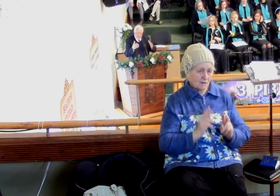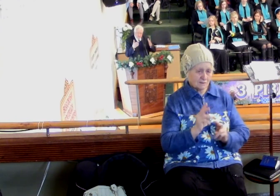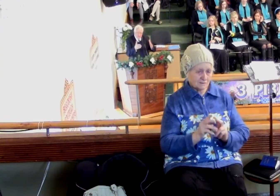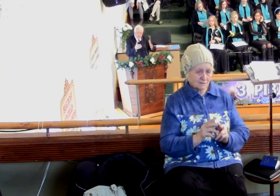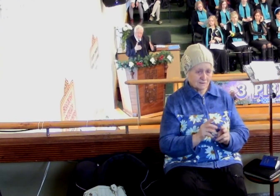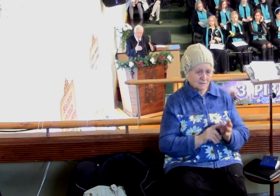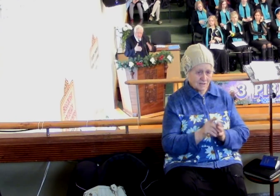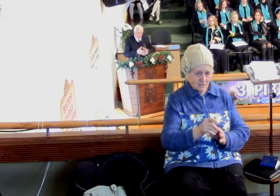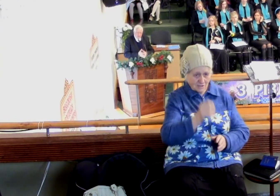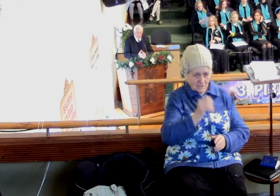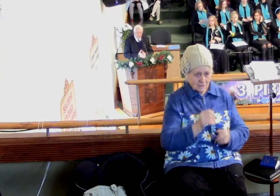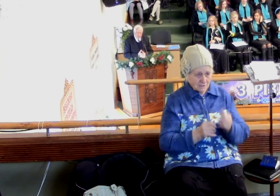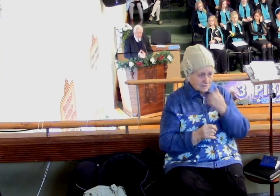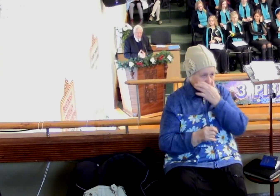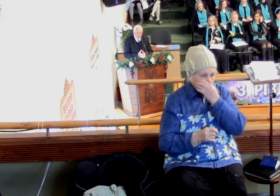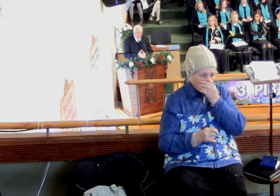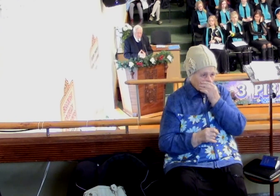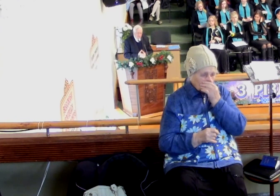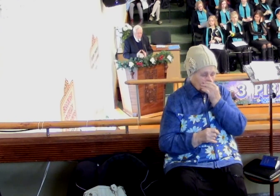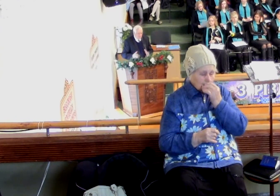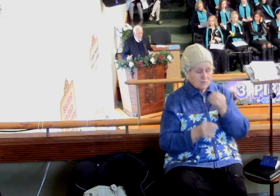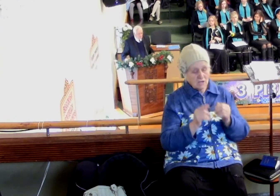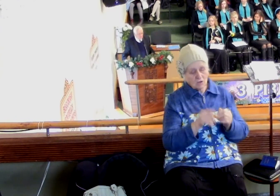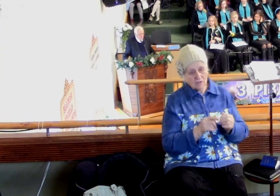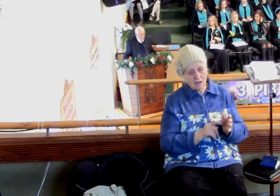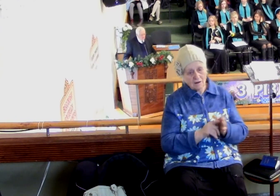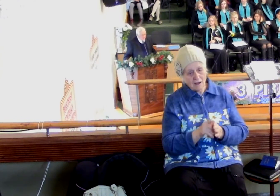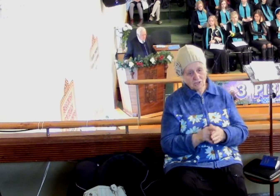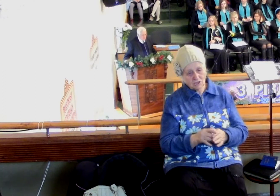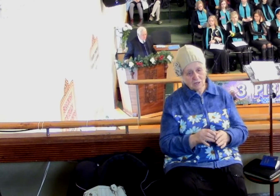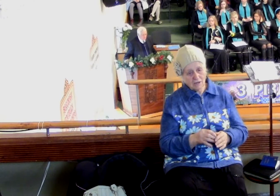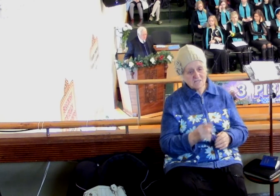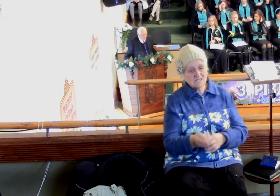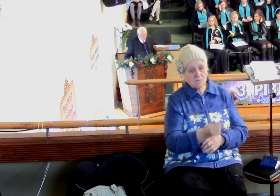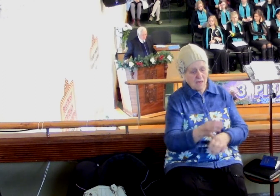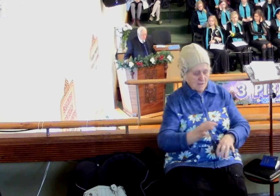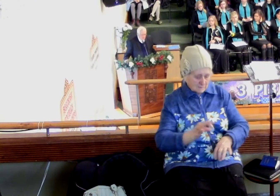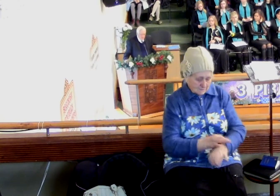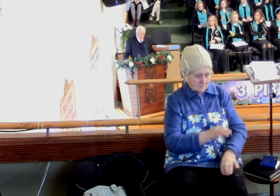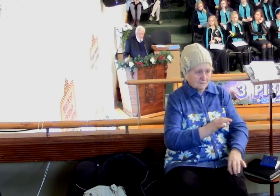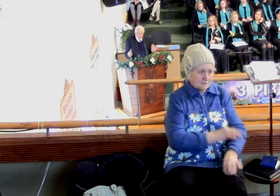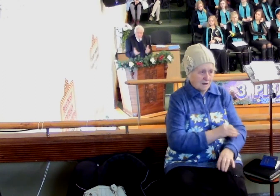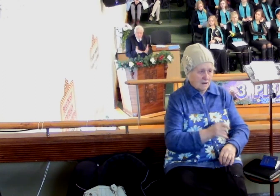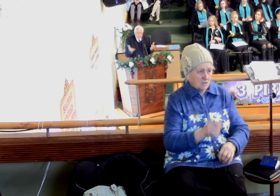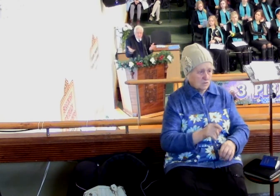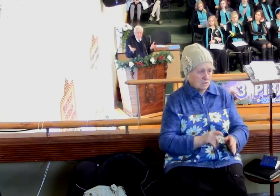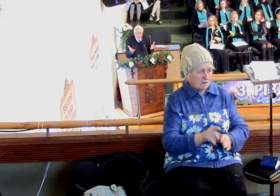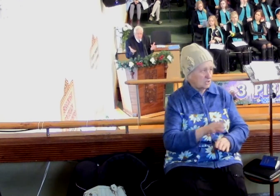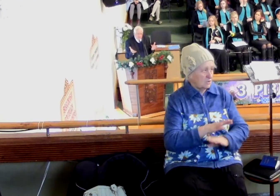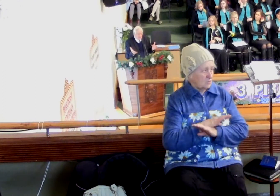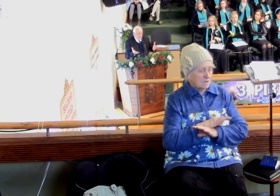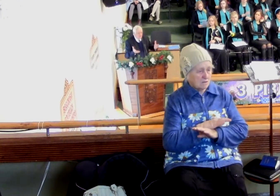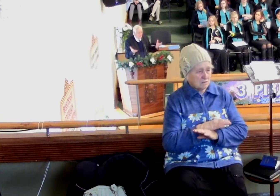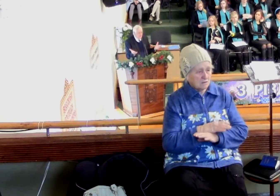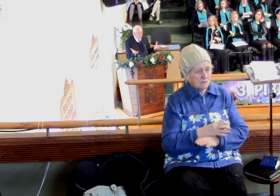И начали жарить змей. И люди умирали от змей. Им нужно было найти